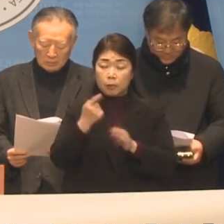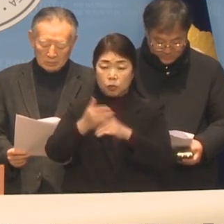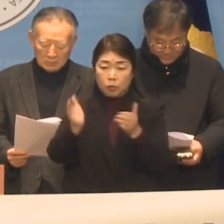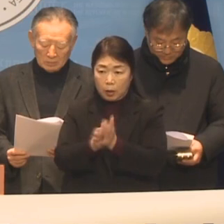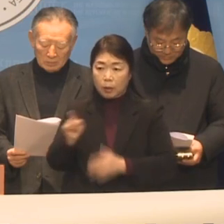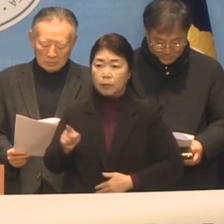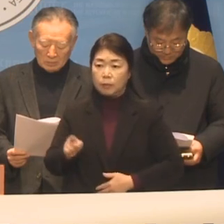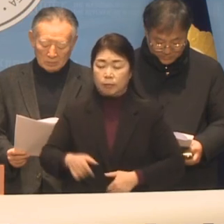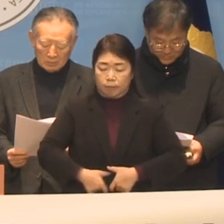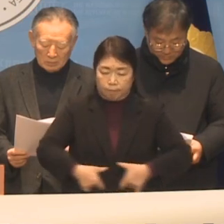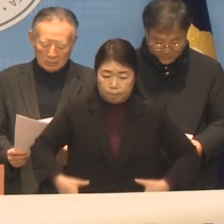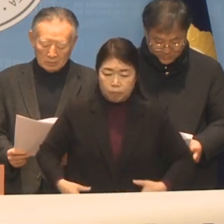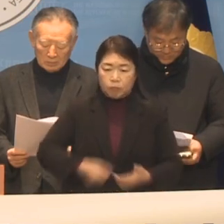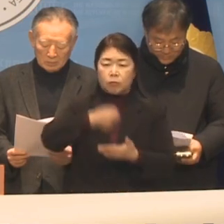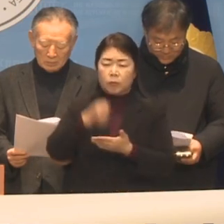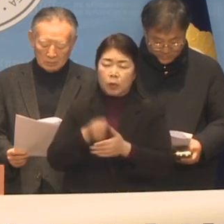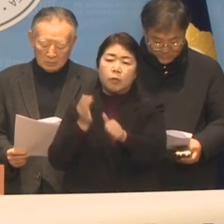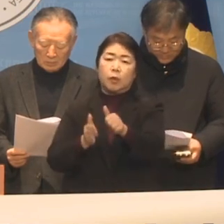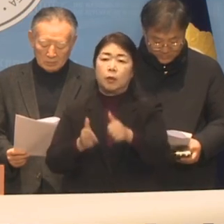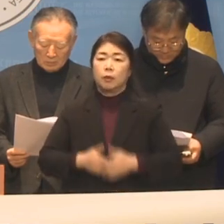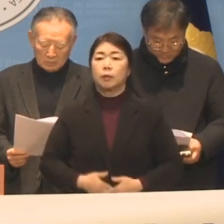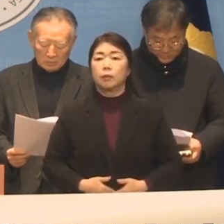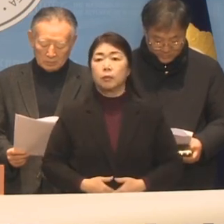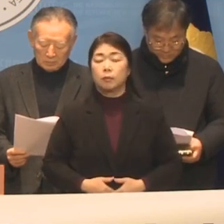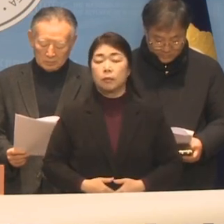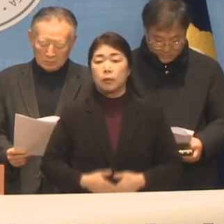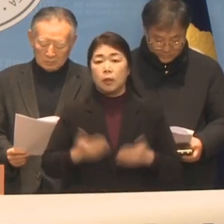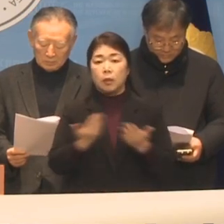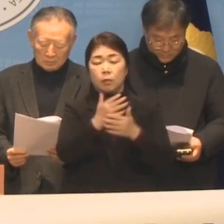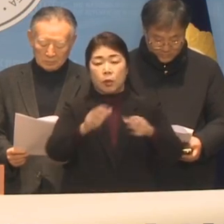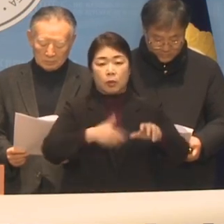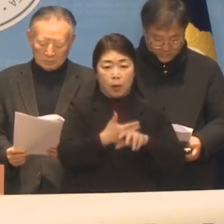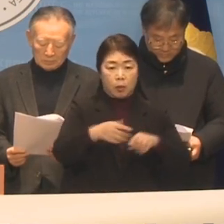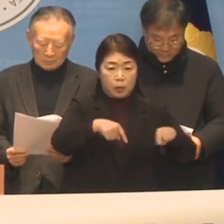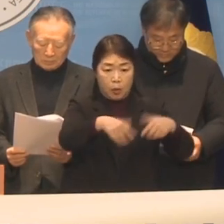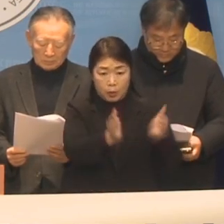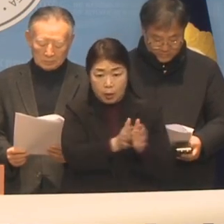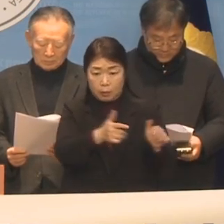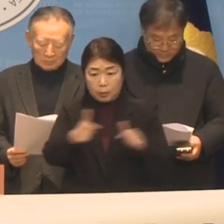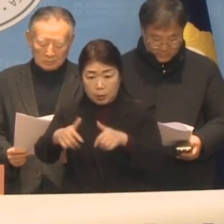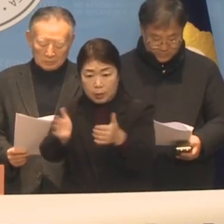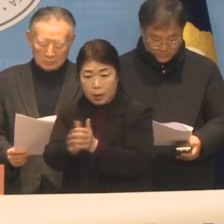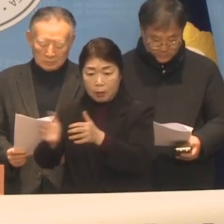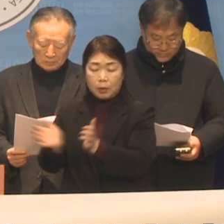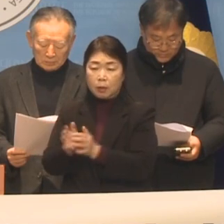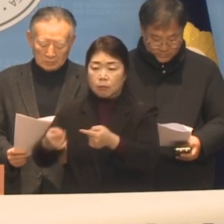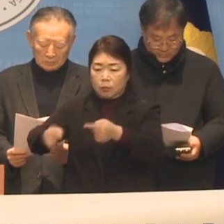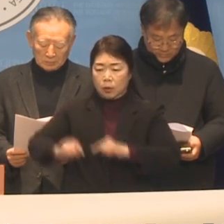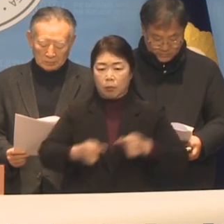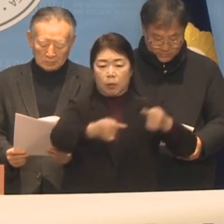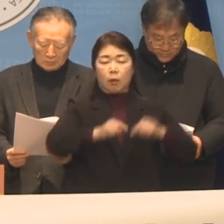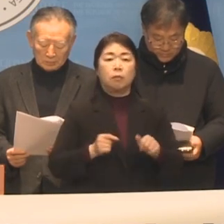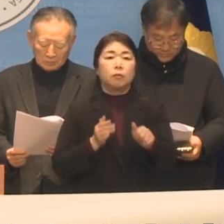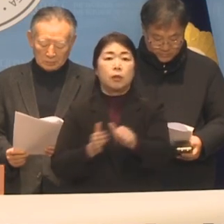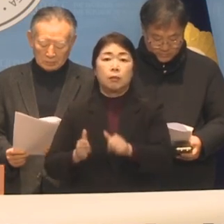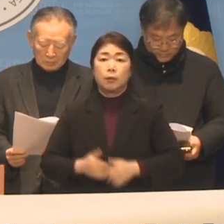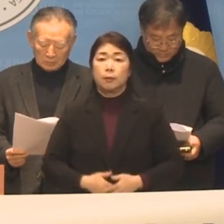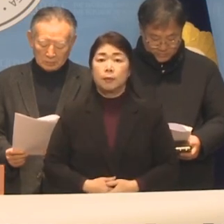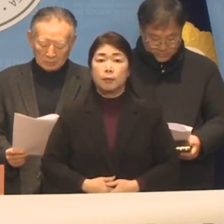더불어민주당의 통큰 결단을 촉구하고 진보개혁 정당들이 동참을 촉구한다.